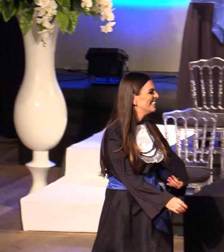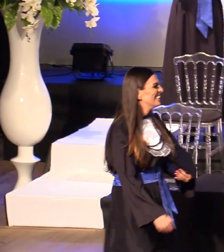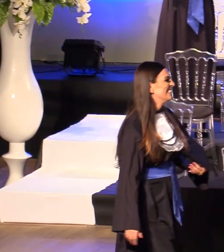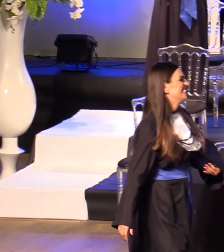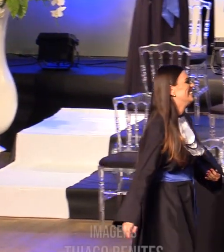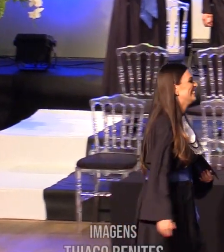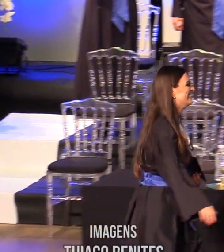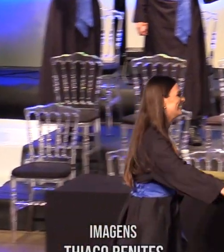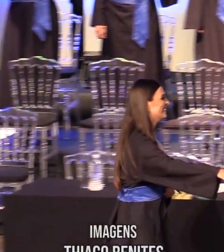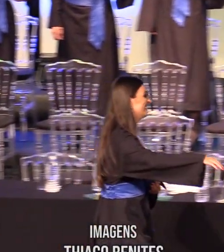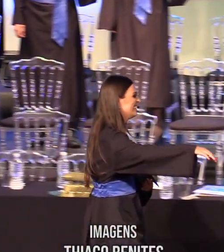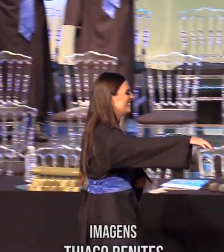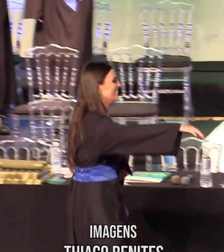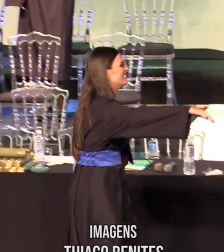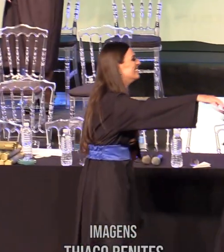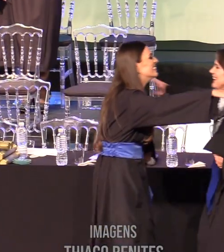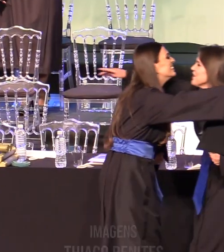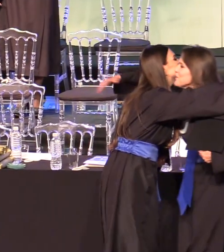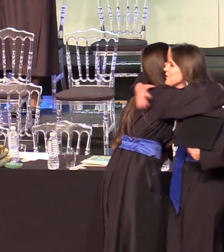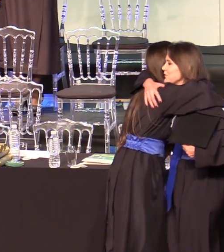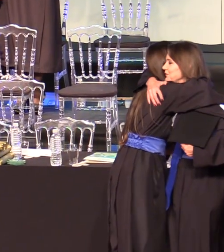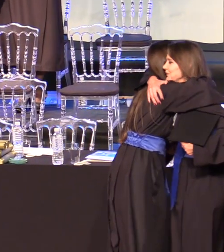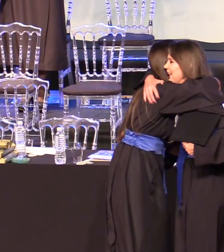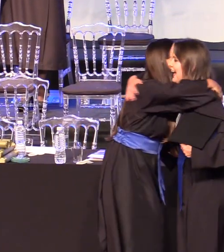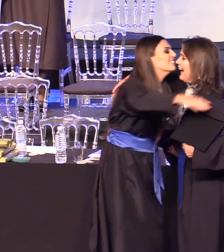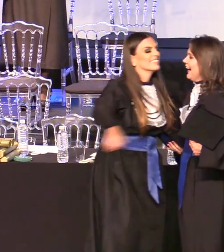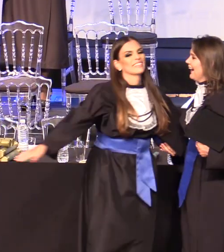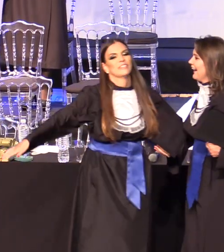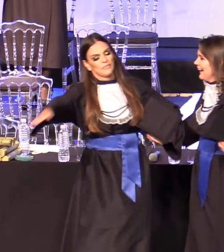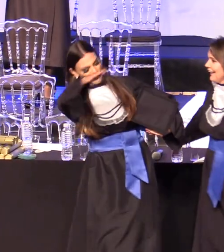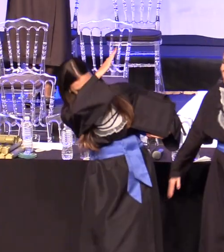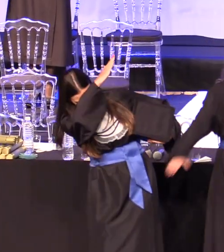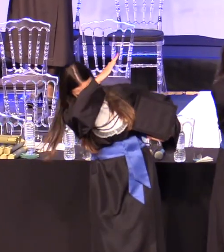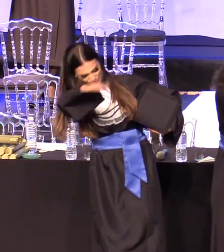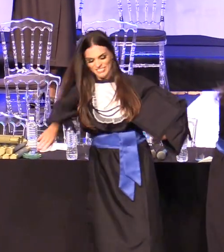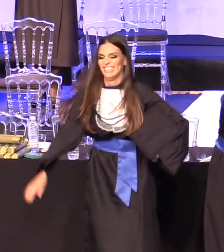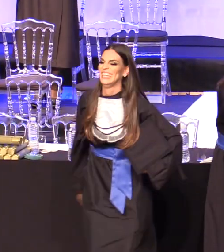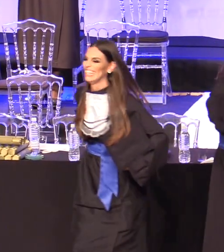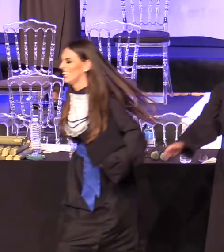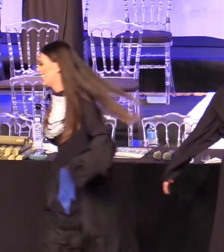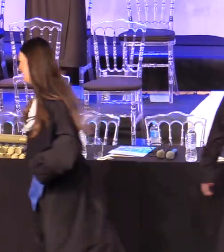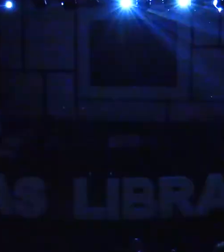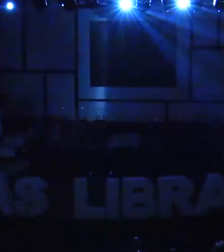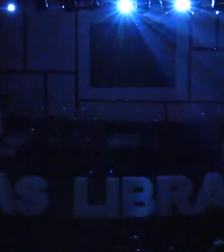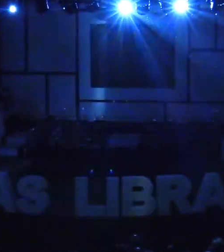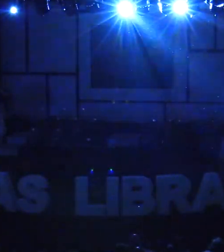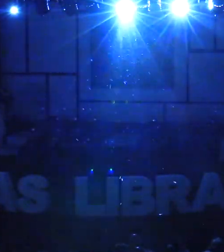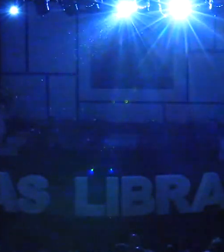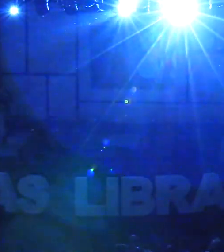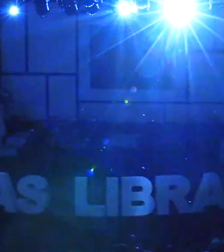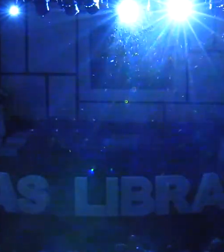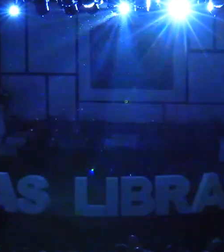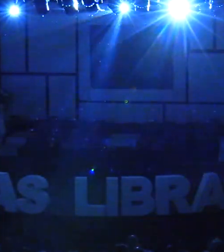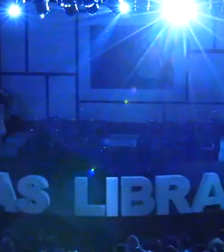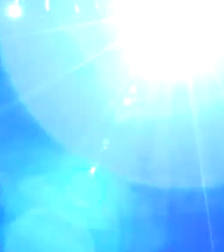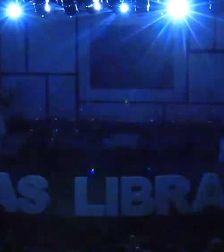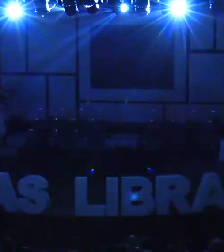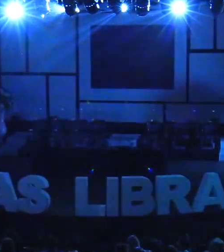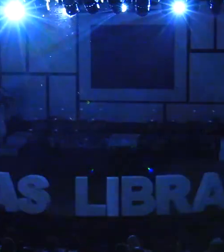O curso de Letras Libras foi criado em 2015 na UFPR e é um dos poucos no Brasil ofertado em universidade pública.